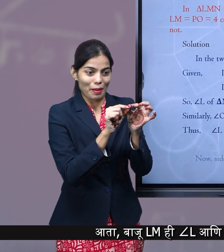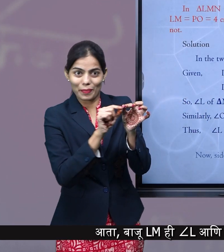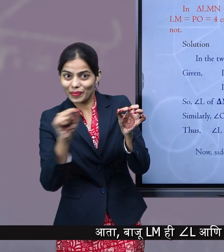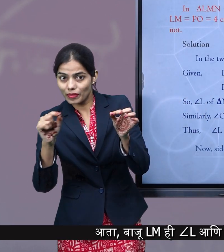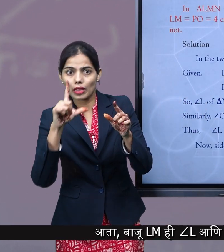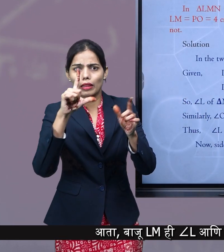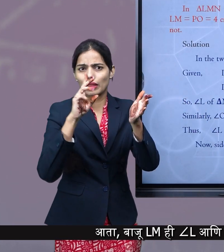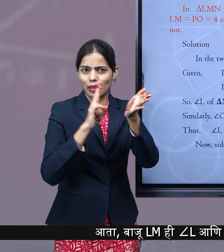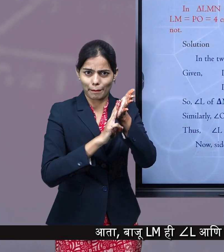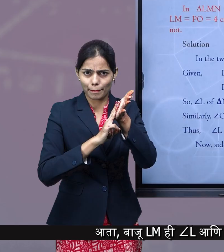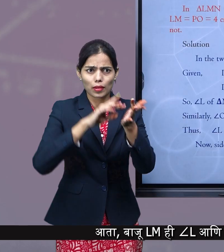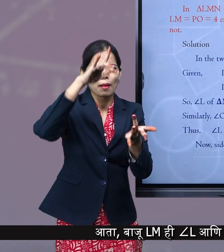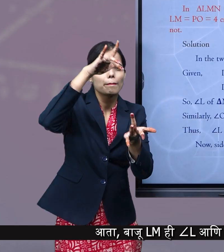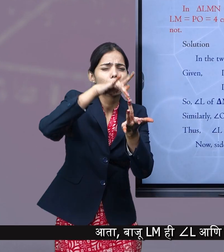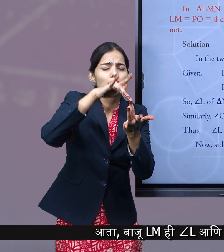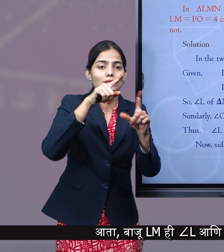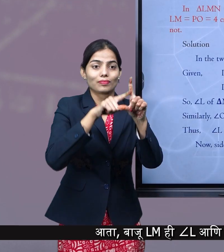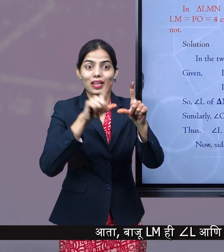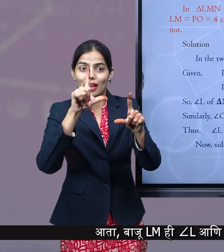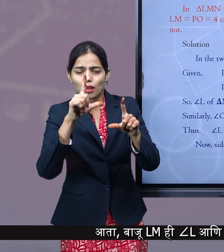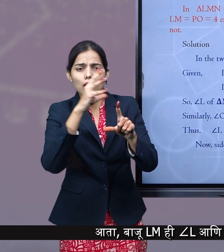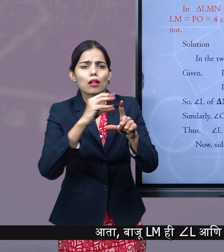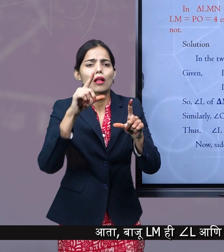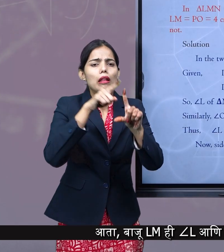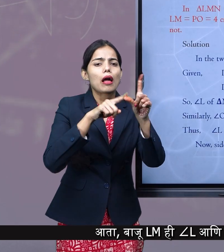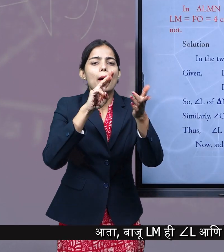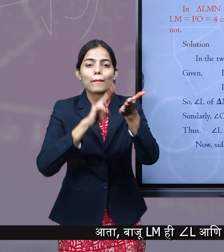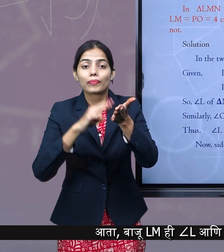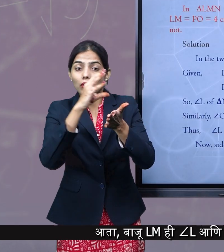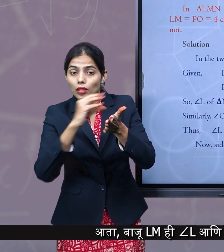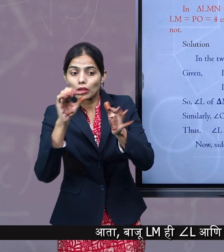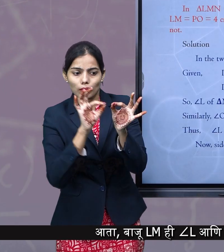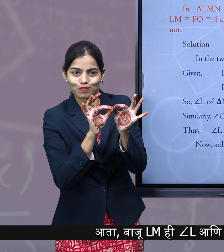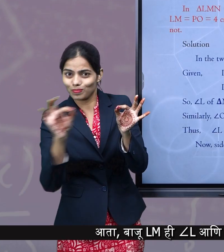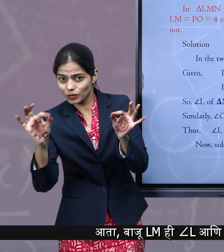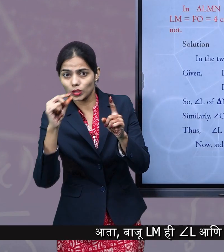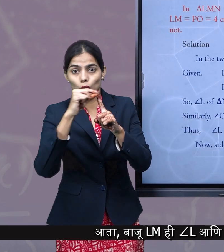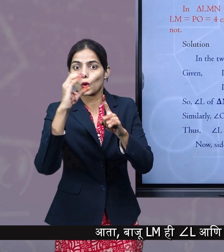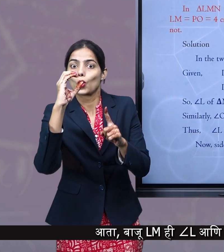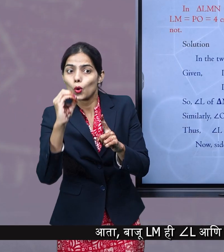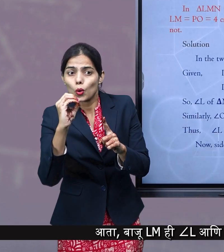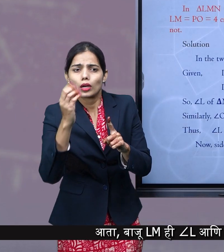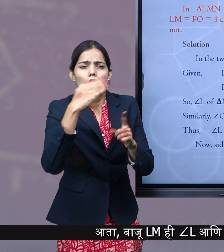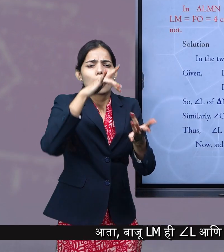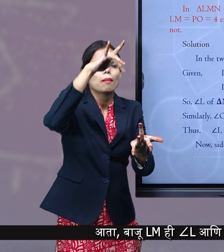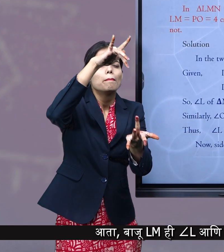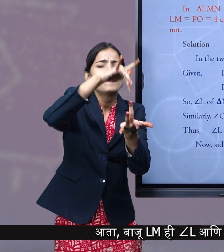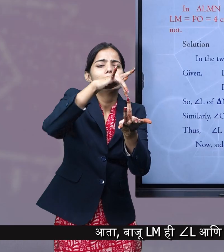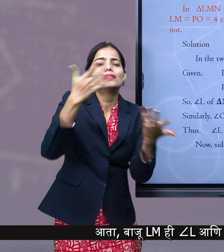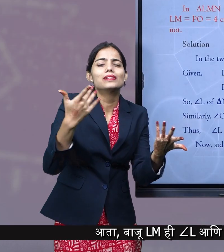आता बाजू LM ही अँगल L आणि अँगल M च्या दरम्यान आहे म्हणून, आणि बाजू PO ही